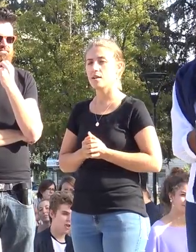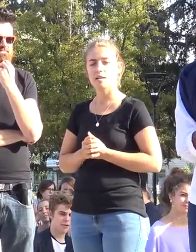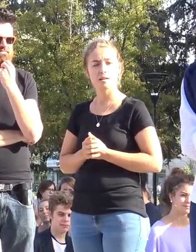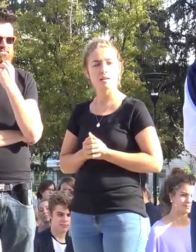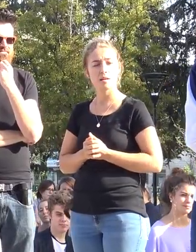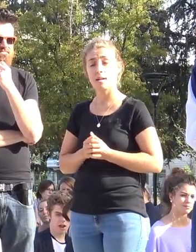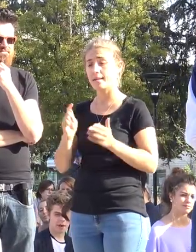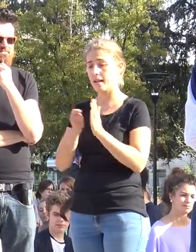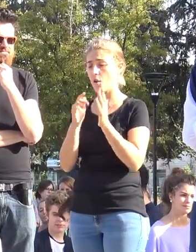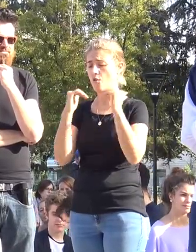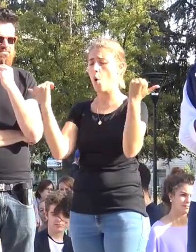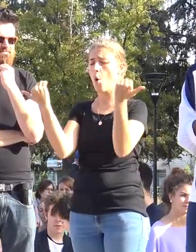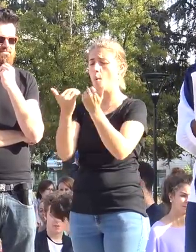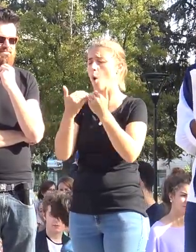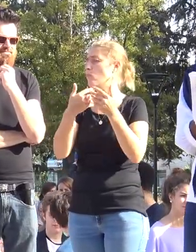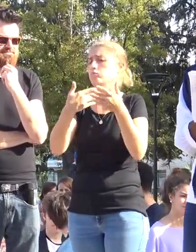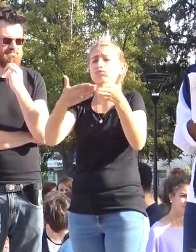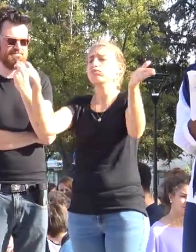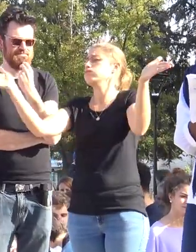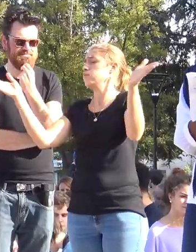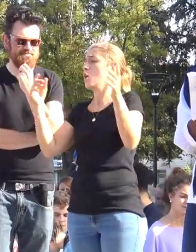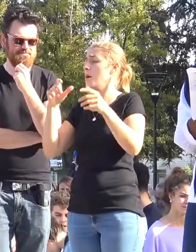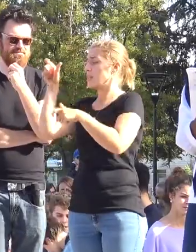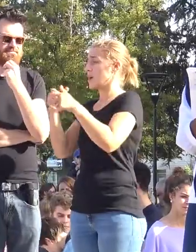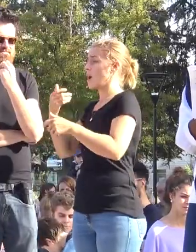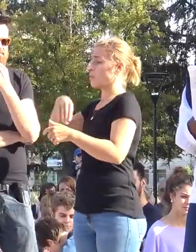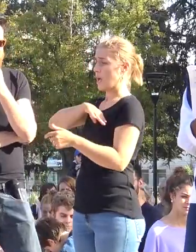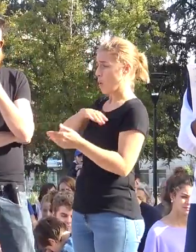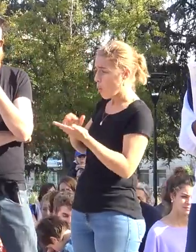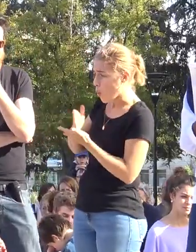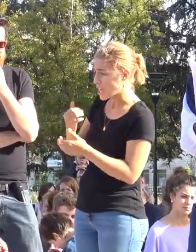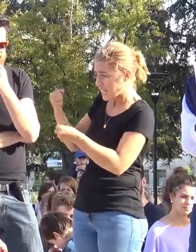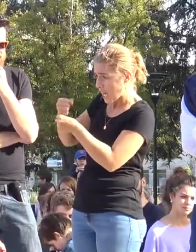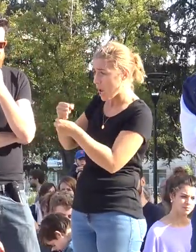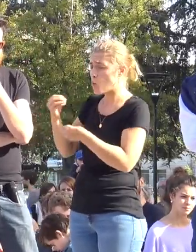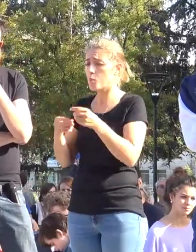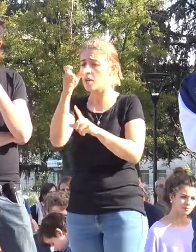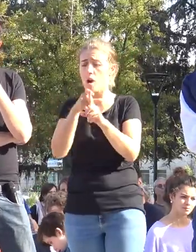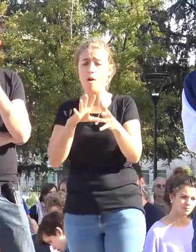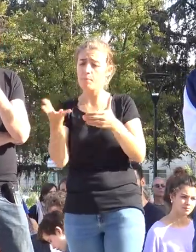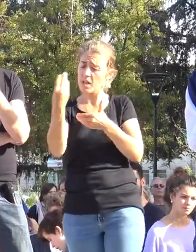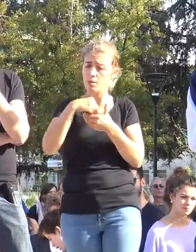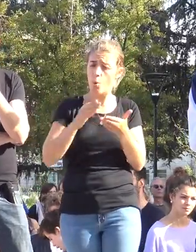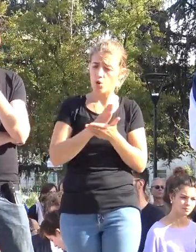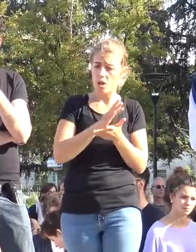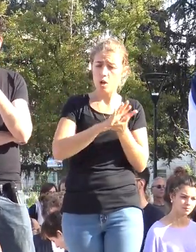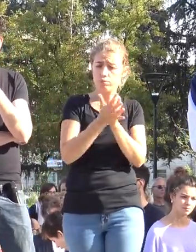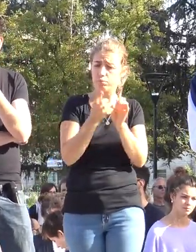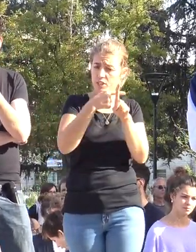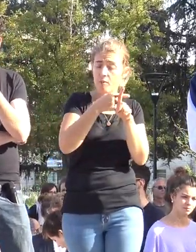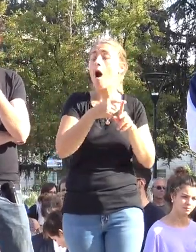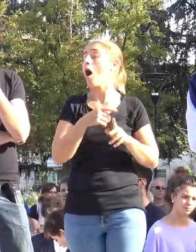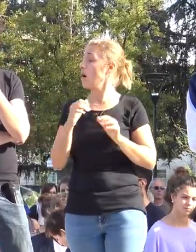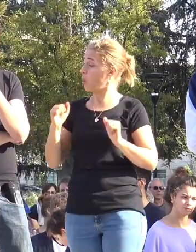Donc pour un grand forum ouvert qui proposera aux porteurs de projets et aux personnes qui veulent s'investir dans des projets de transition de venir se